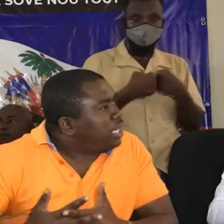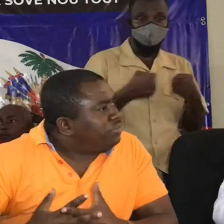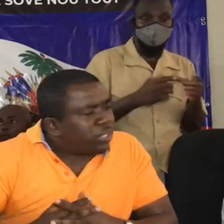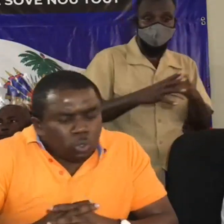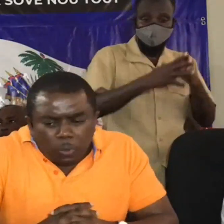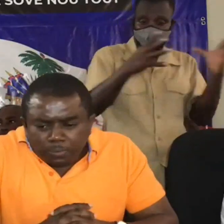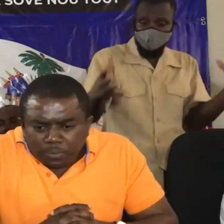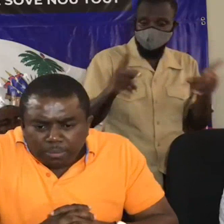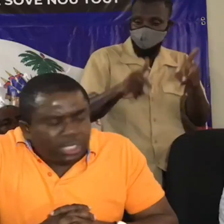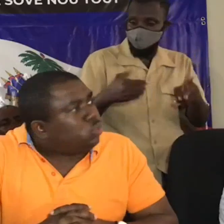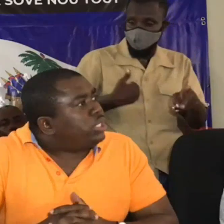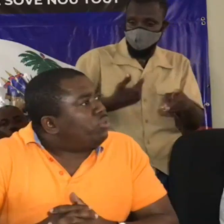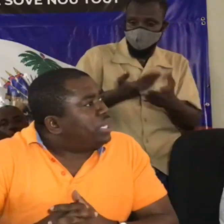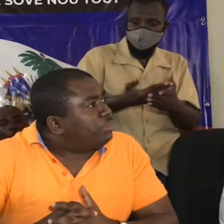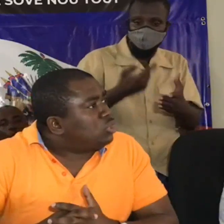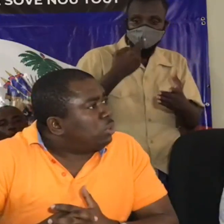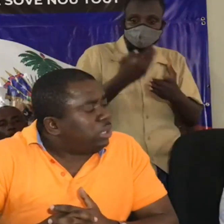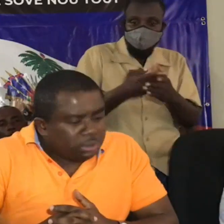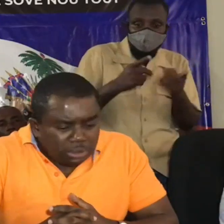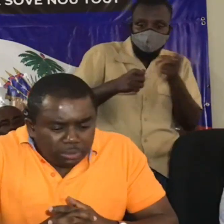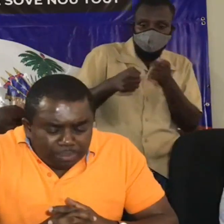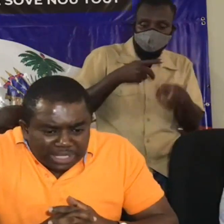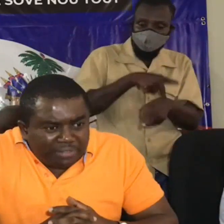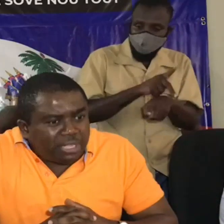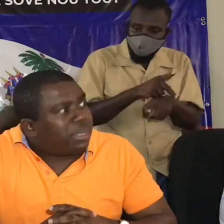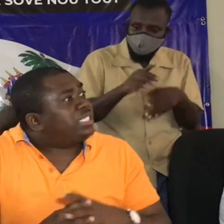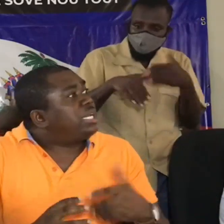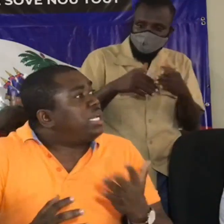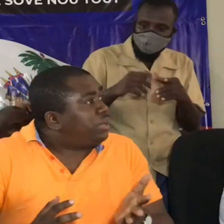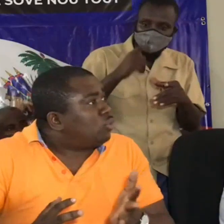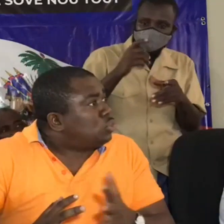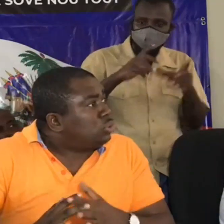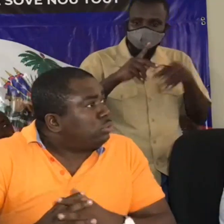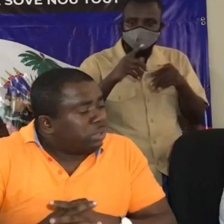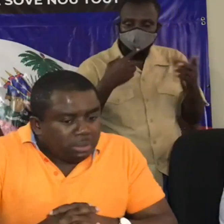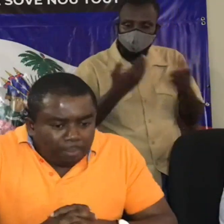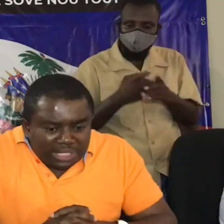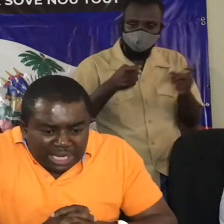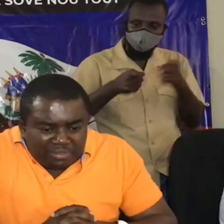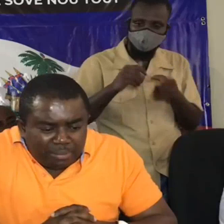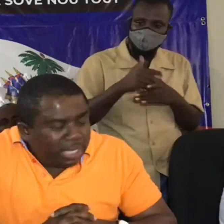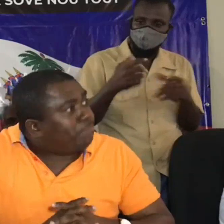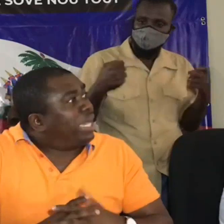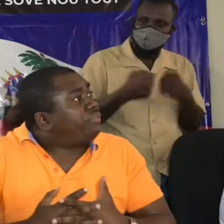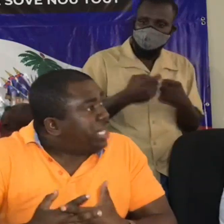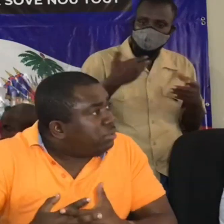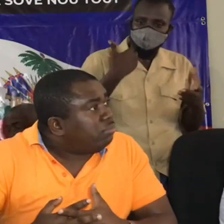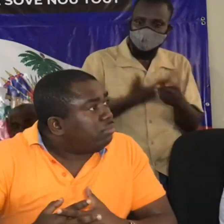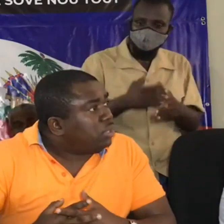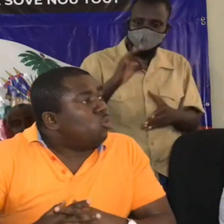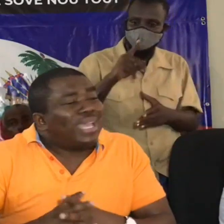pile avec eux pendant tout le temps qu'il fait dans la prison. Je pense avec M. Stanley Lafortune. Je pense avec M.